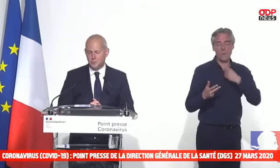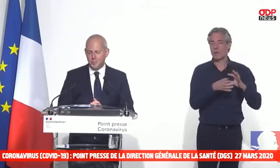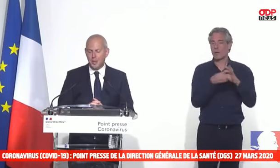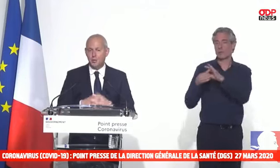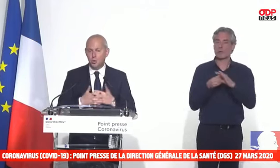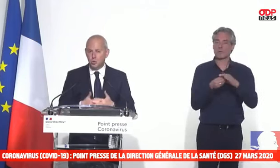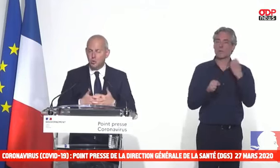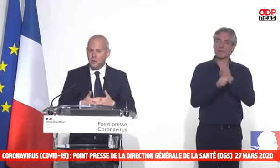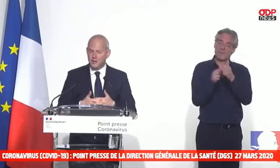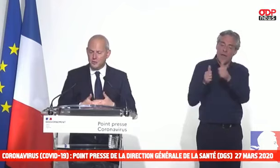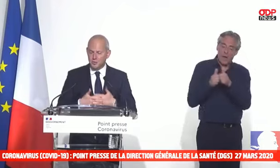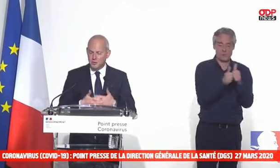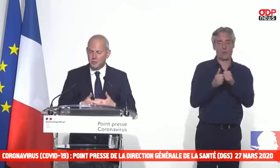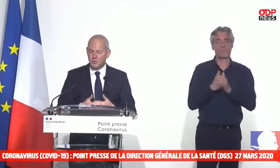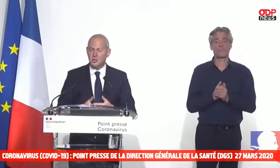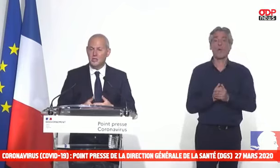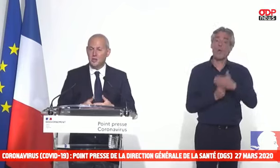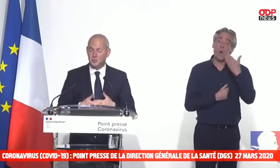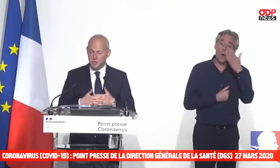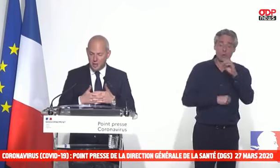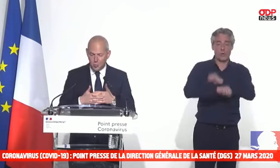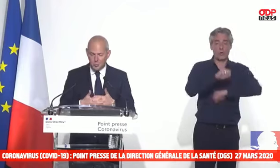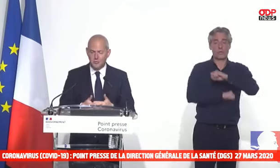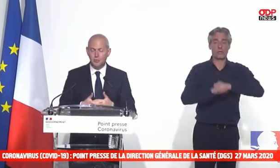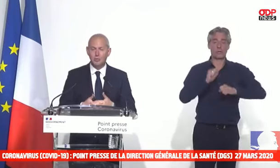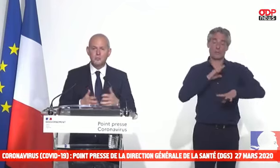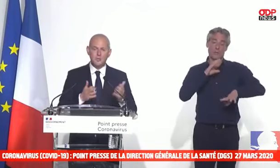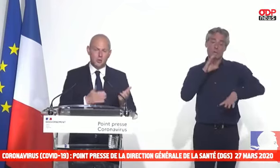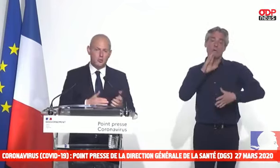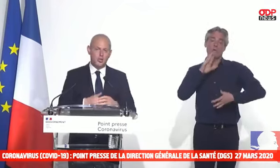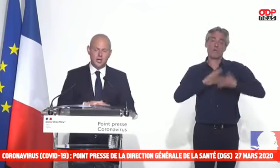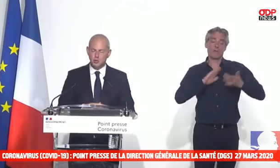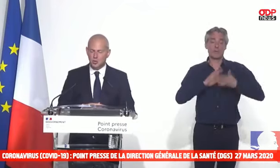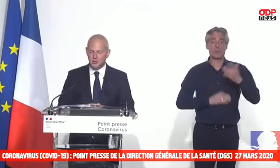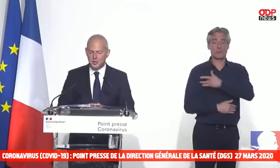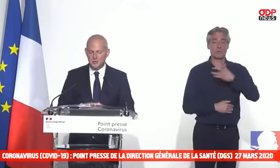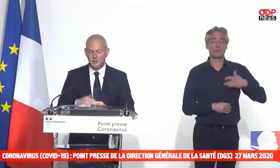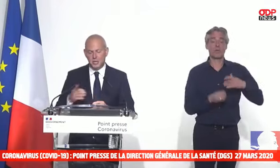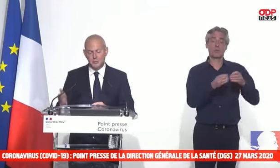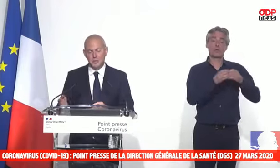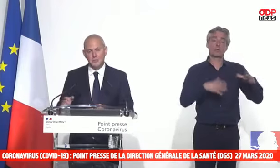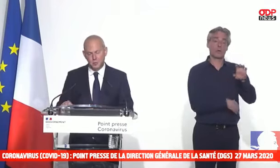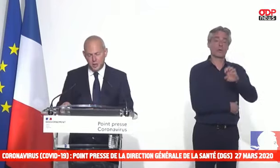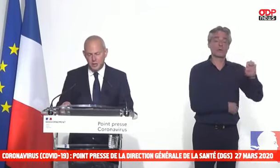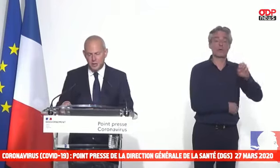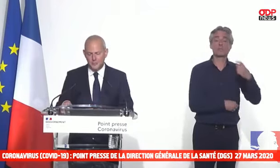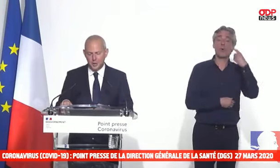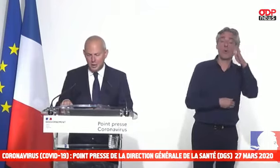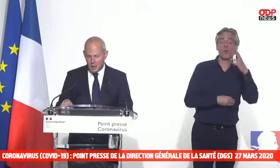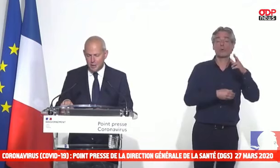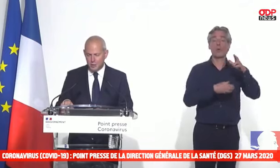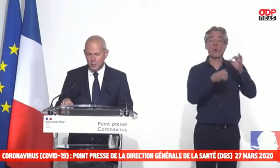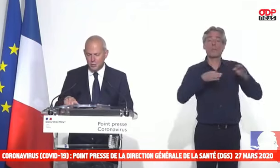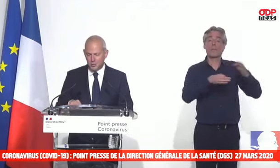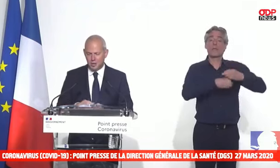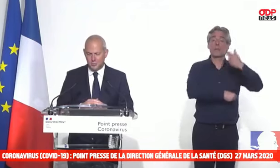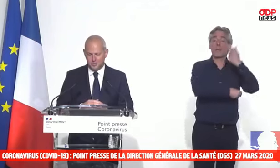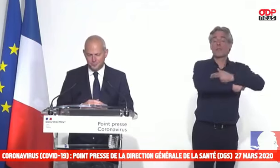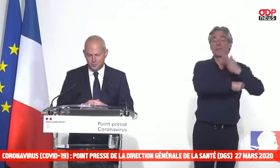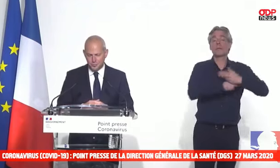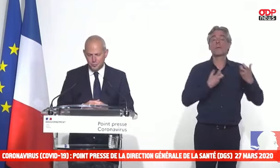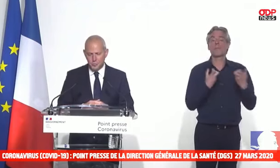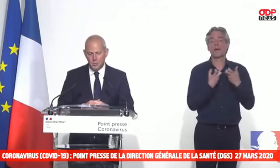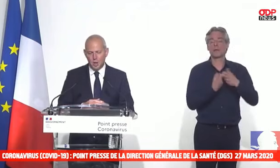disposition. D'autres opérations d'évacuation sanitaire sont également prévues depuis la région Grand Est vers les pays frontaliers, l'Allemagne